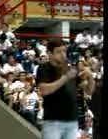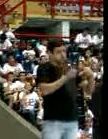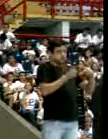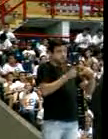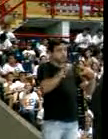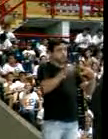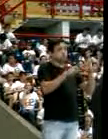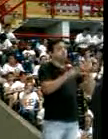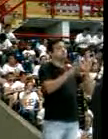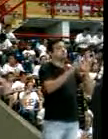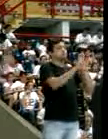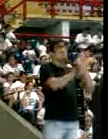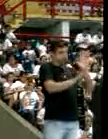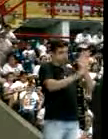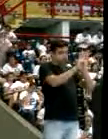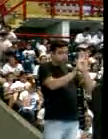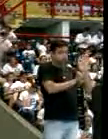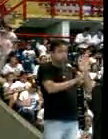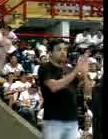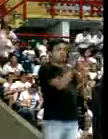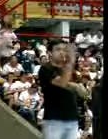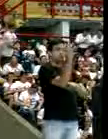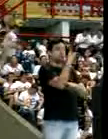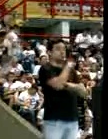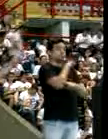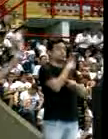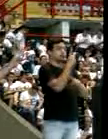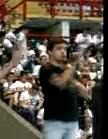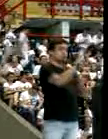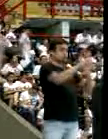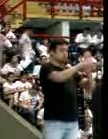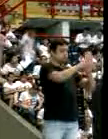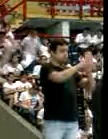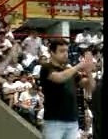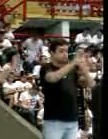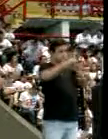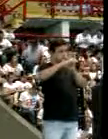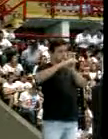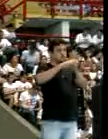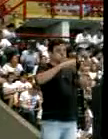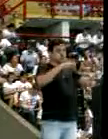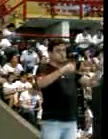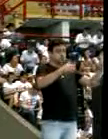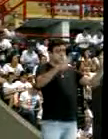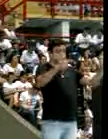no Código Florestal tem dois conceitos importantes. O primeiro,